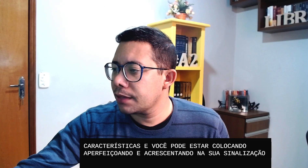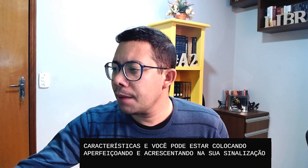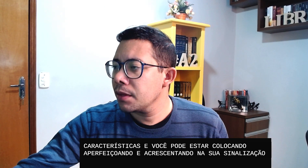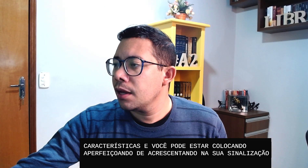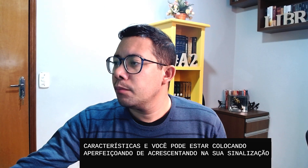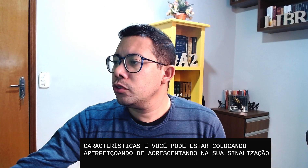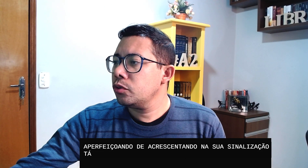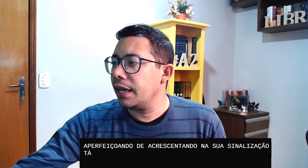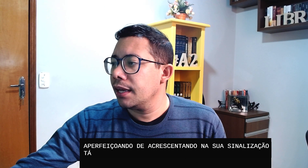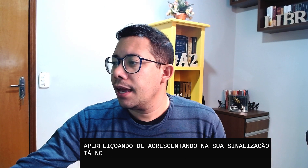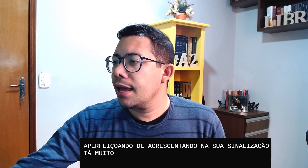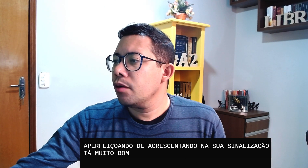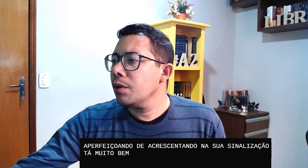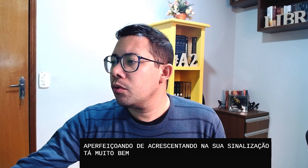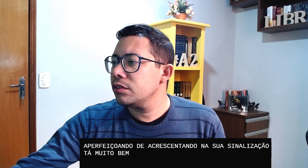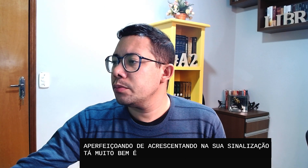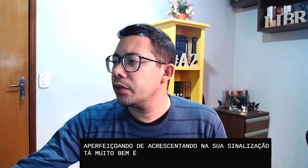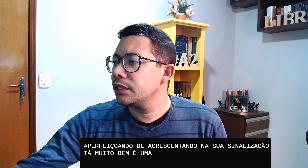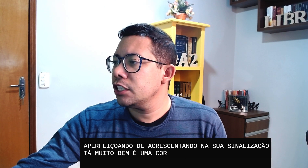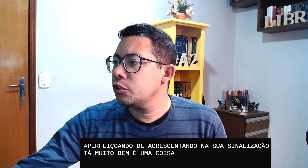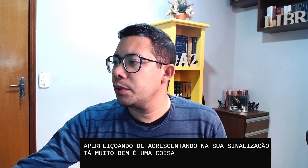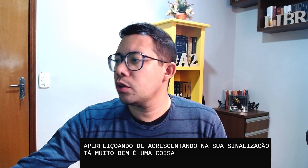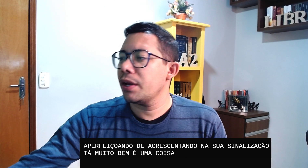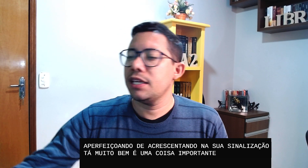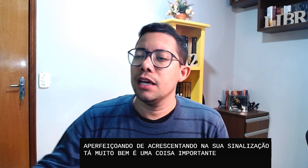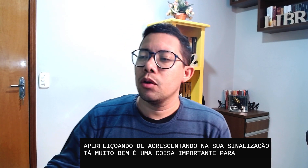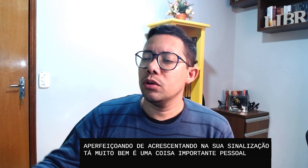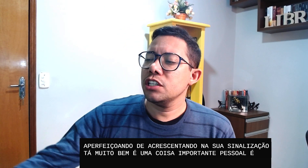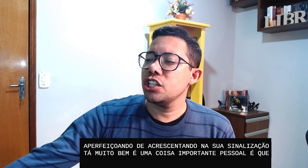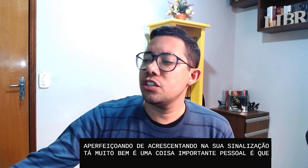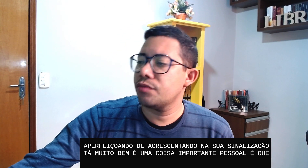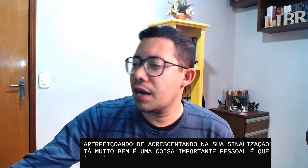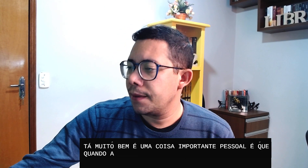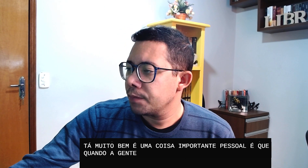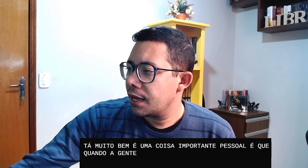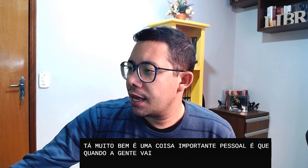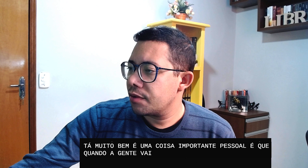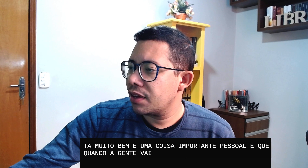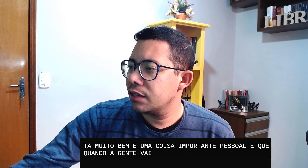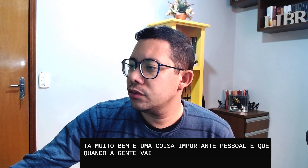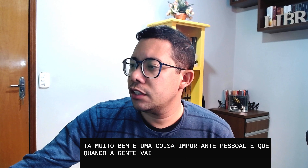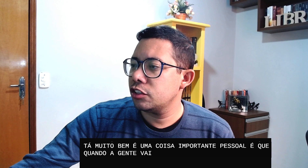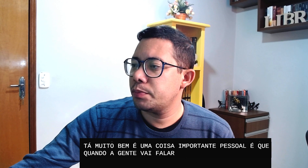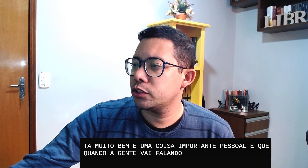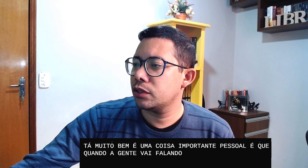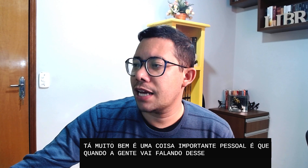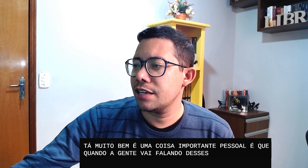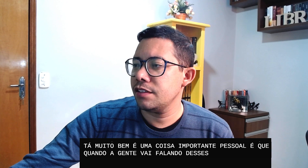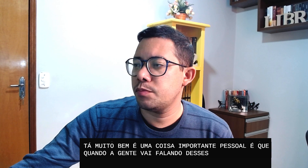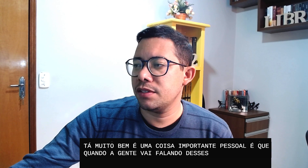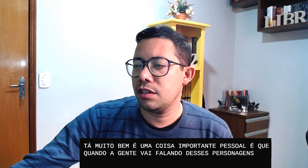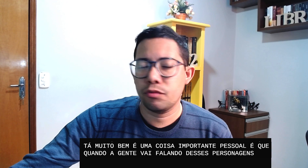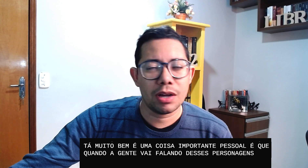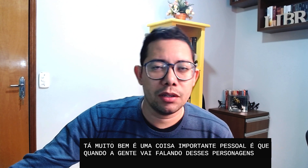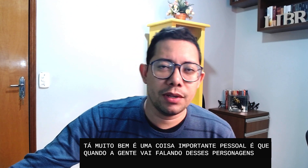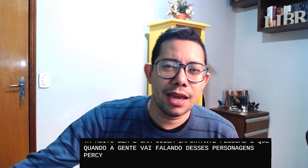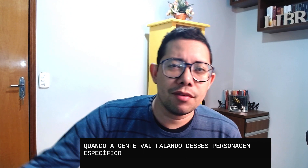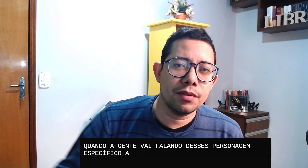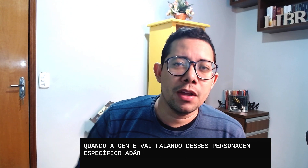Tá? Muito bem. Uma coisa importante, pessoal, é que quando a gente vai falando desses personagens específicos, Adão e Eva,